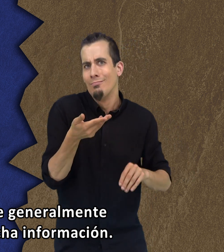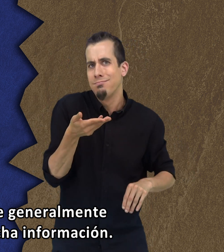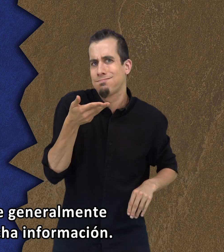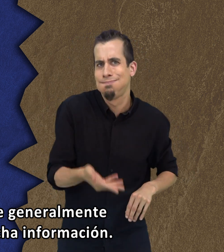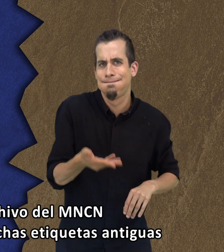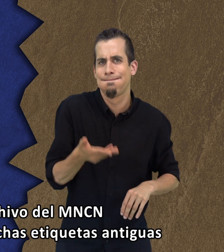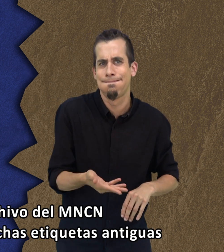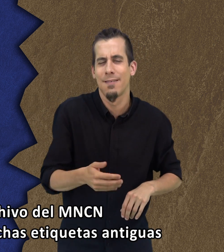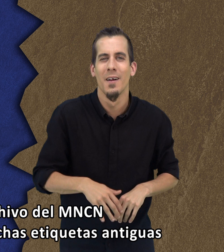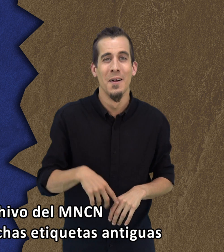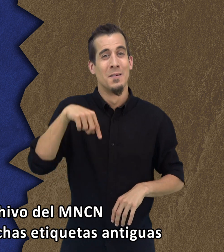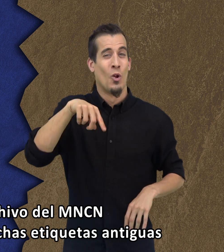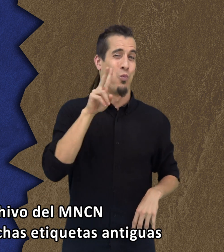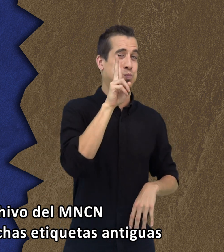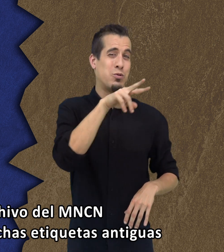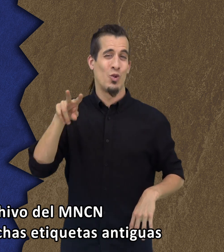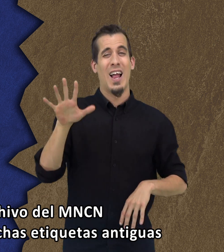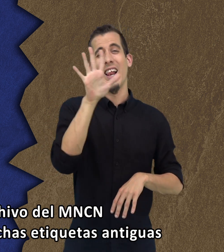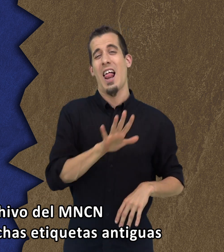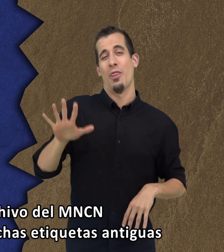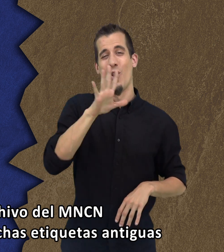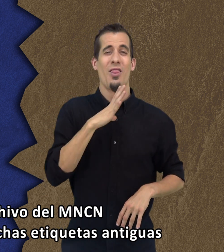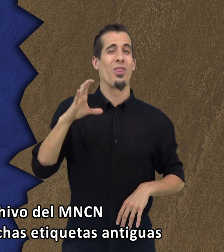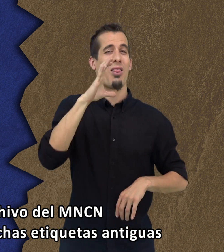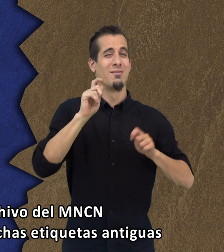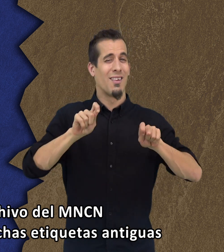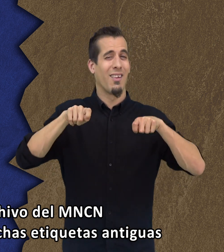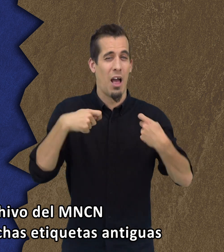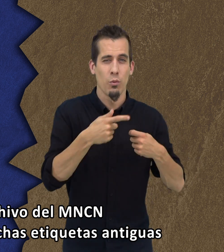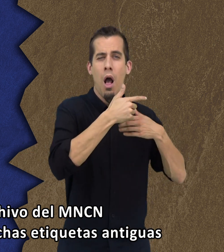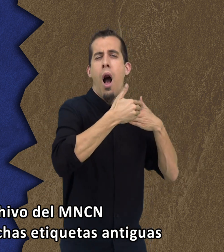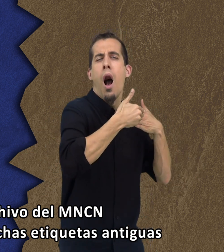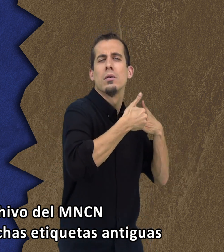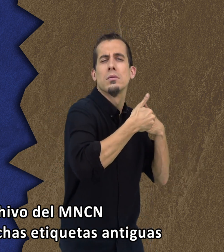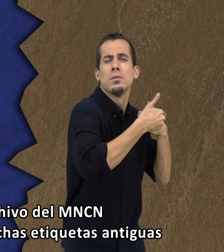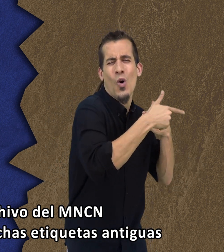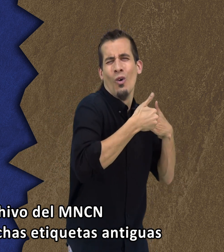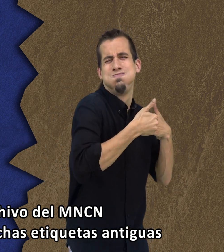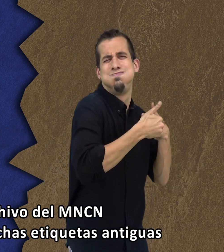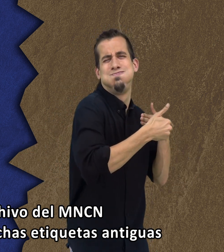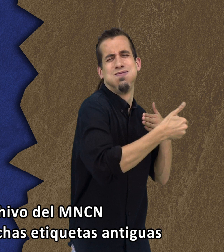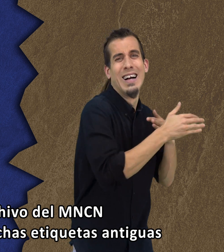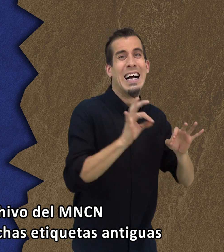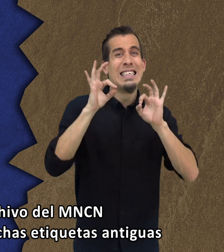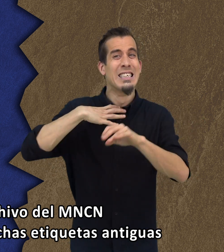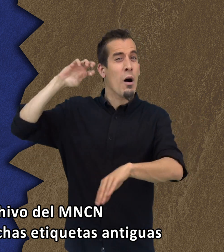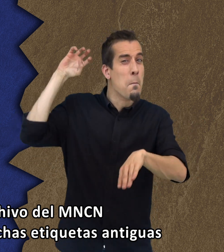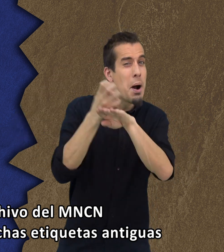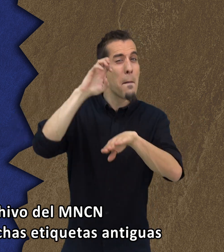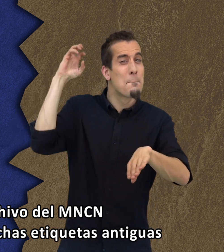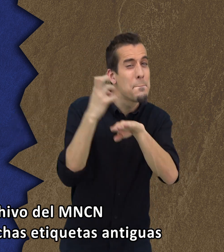en el archivo del museo nacional de ciencias naturales se conservan muchas etiquetas antiguas